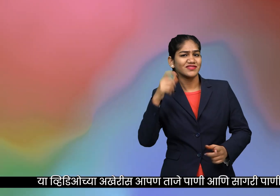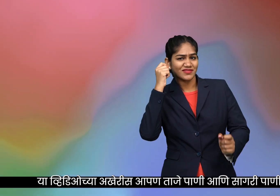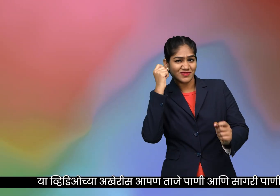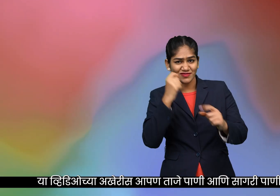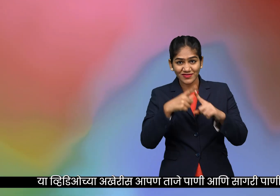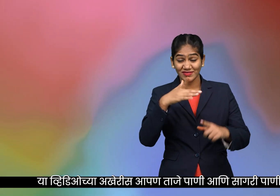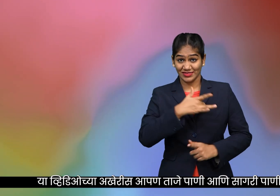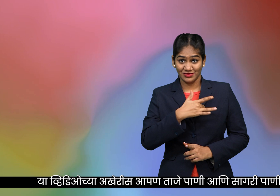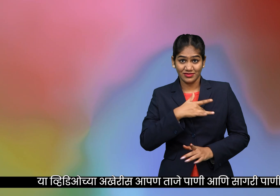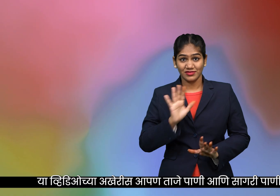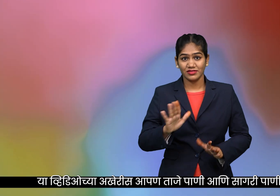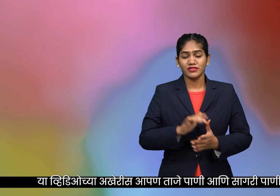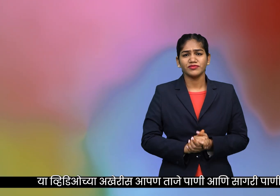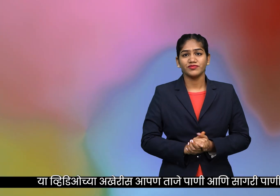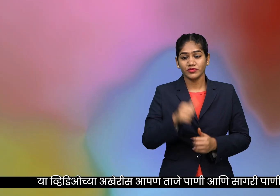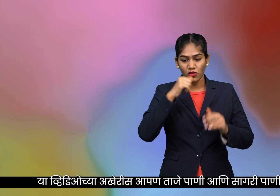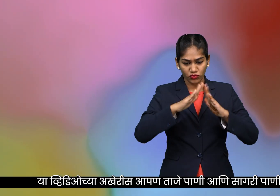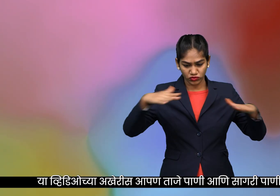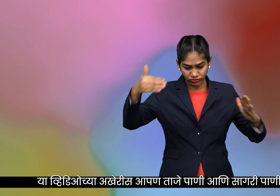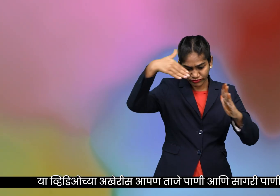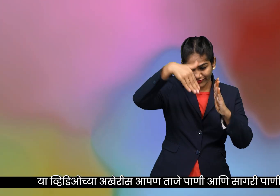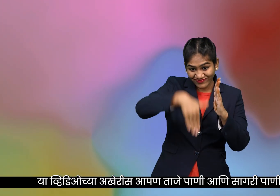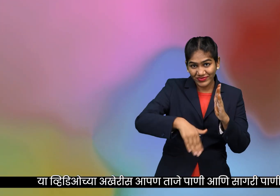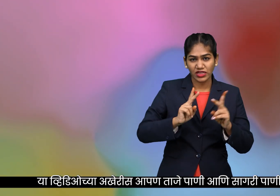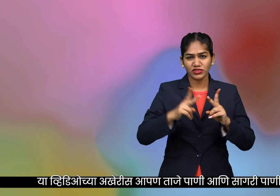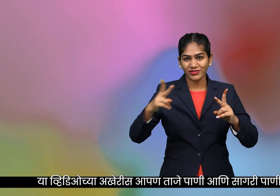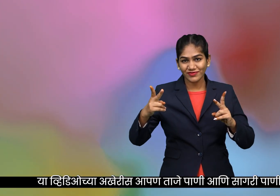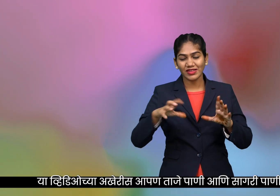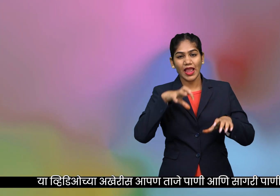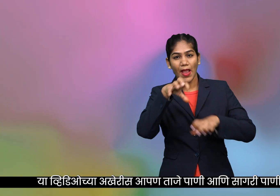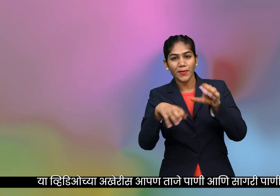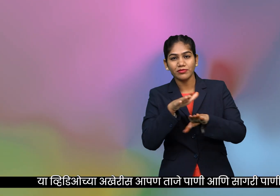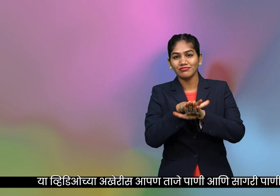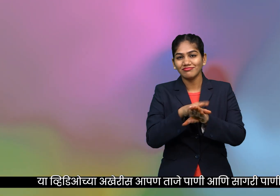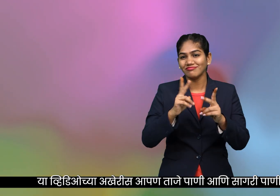सागरी पाणी यासारख्या जलीय